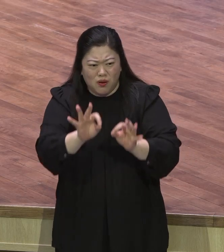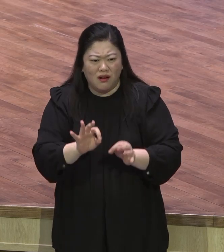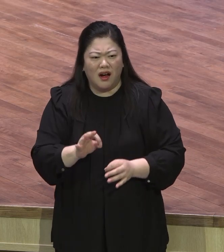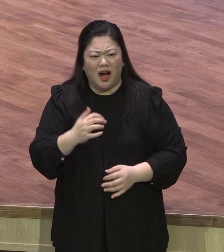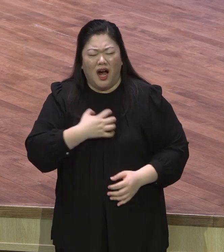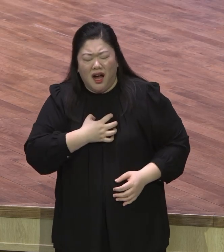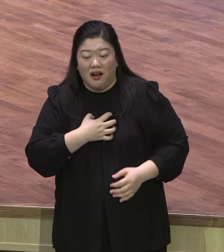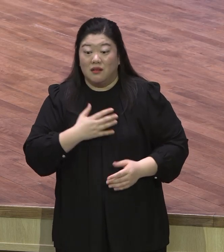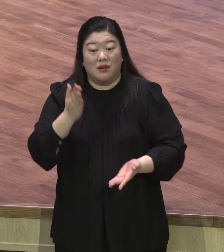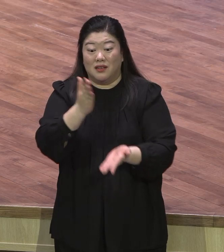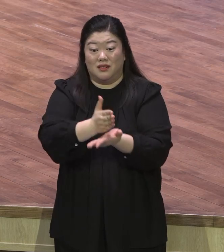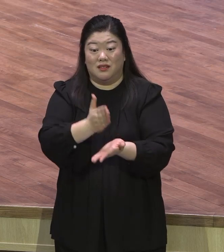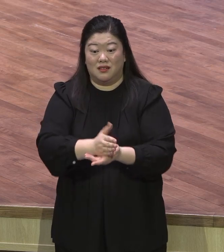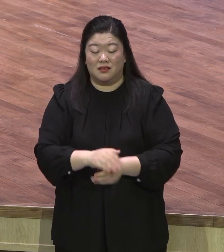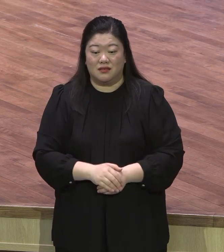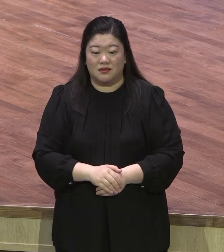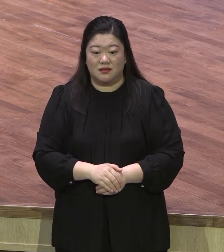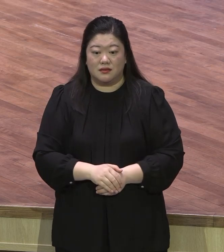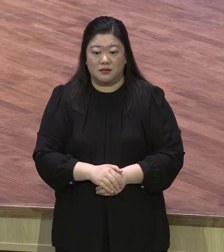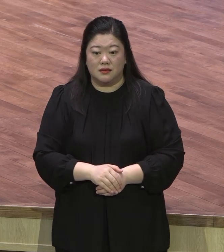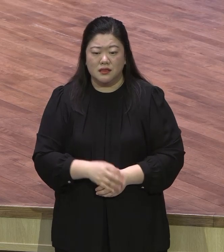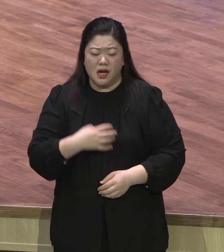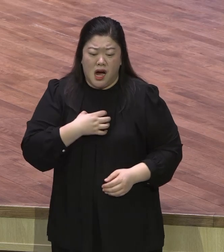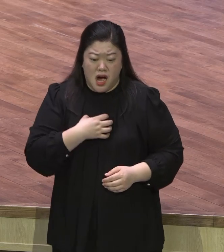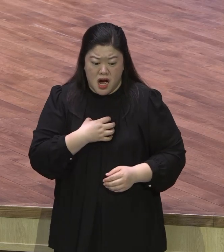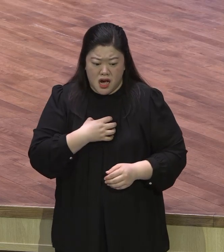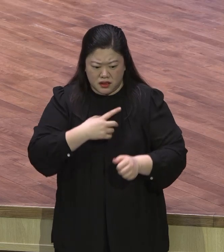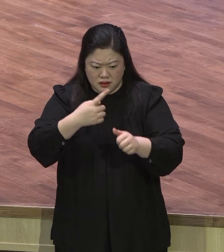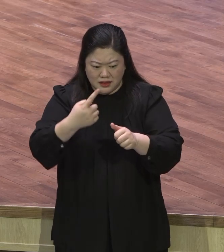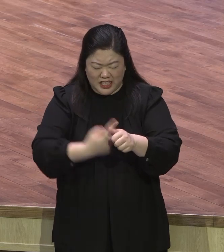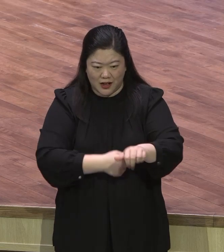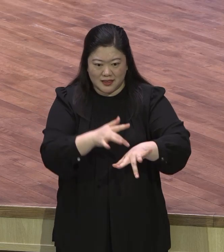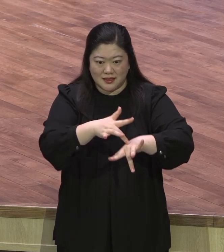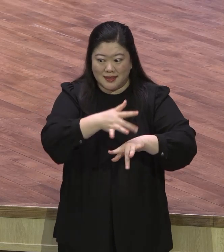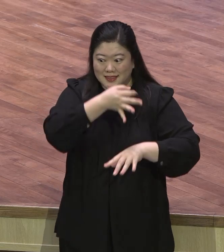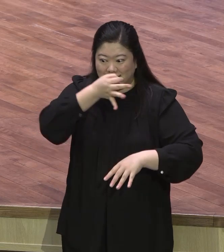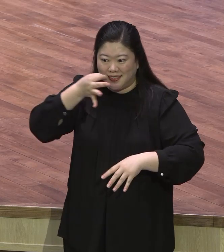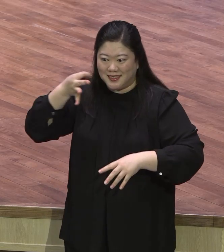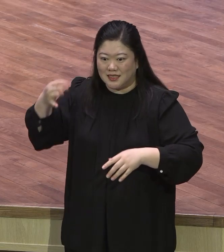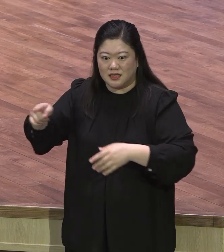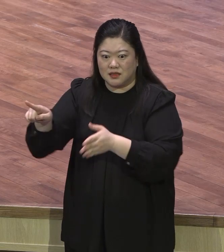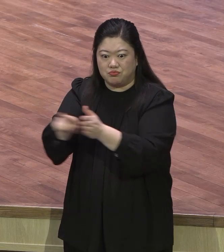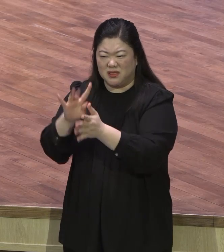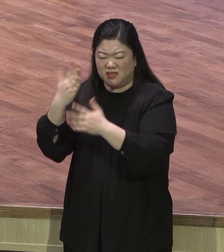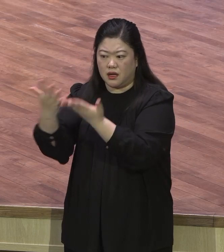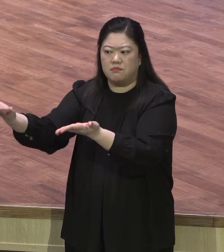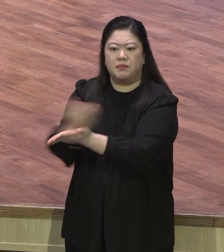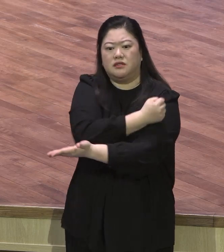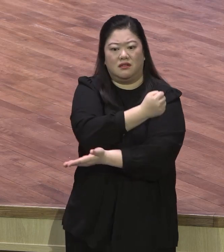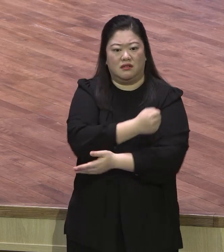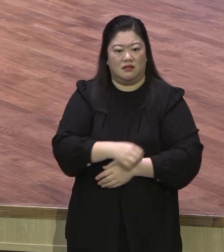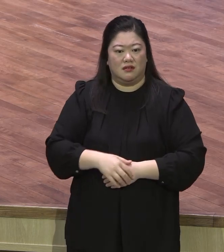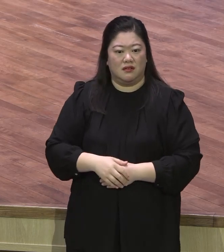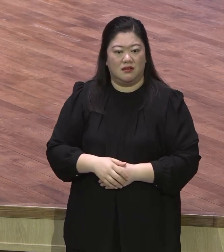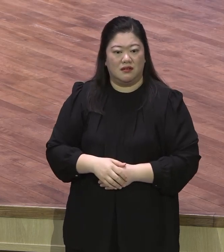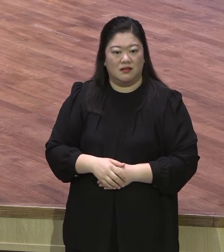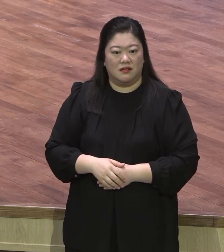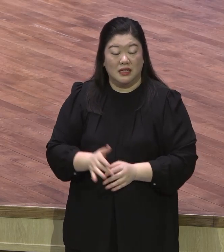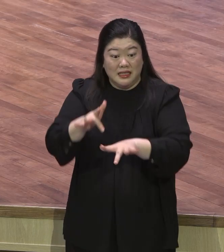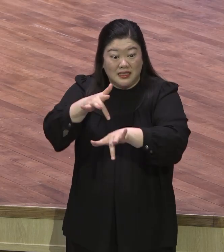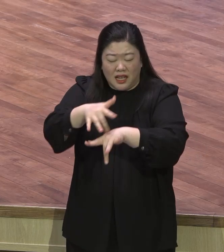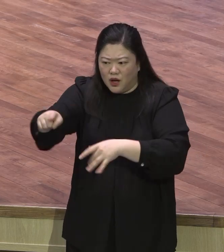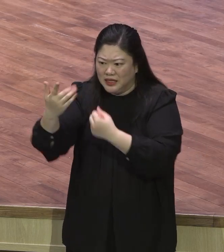사단은 이거 뺏어갑니다. 예수 권리소를 통해 주어진 재창조의 축복을 확실하게 맛보지 못하도록